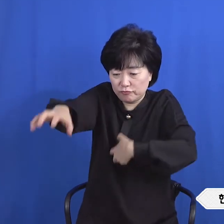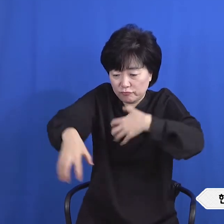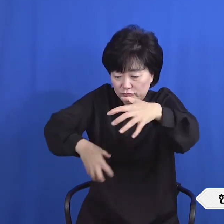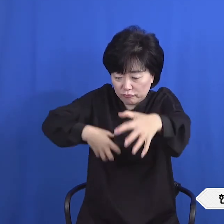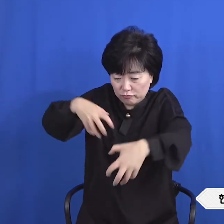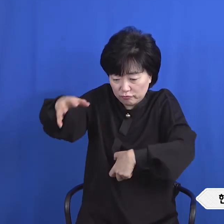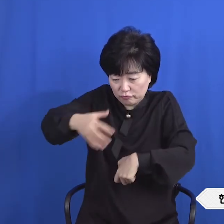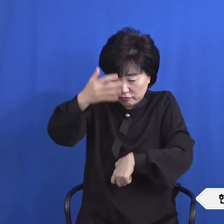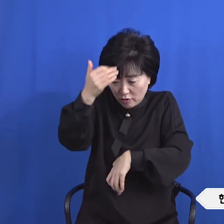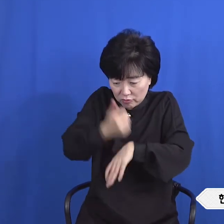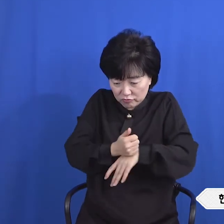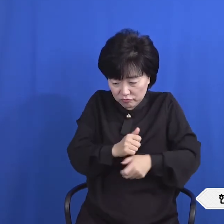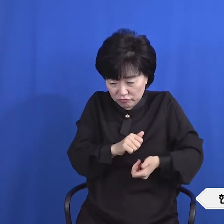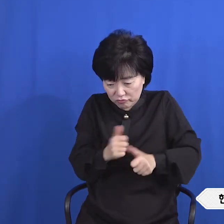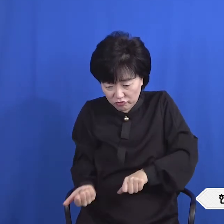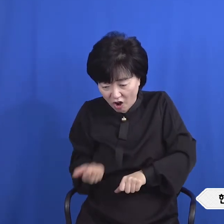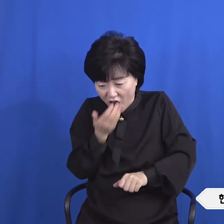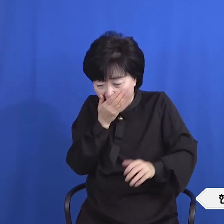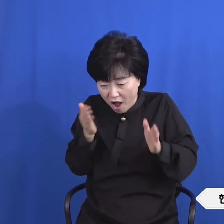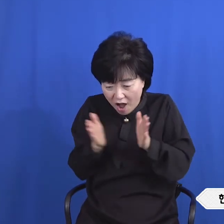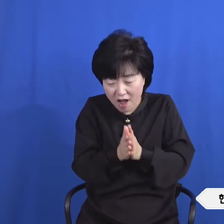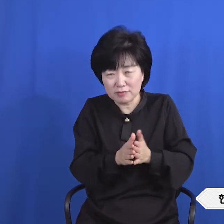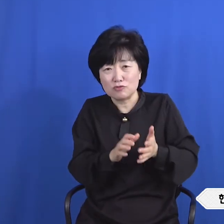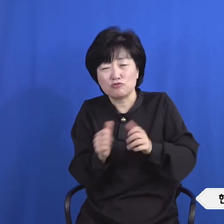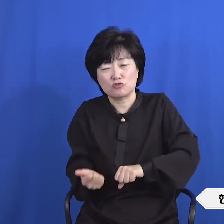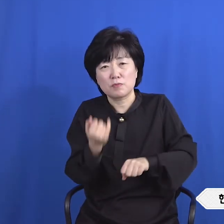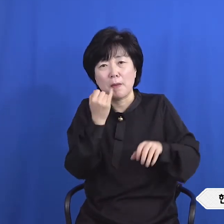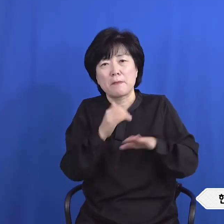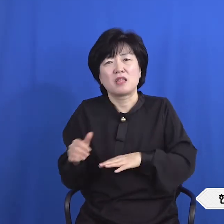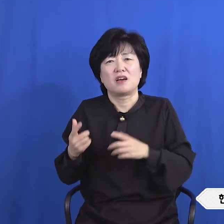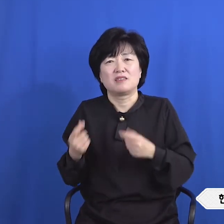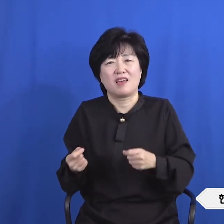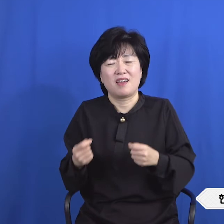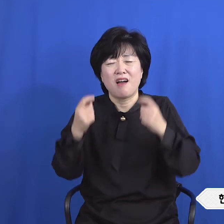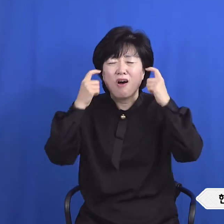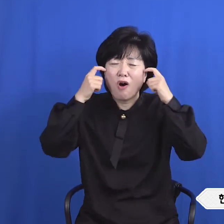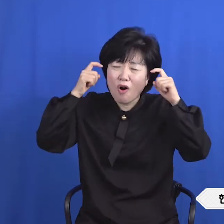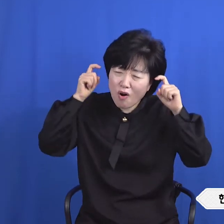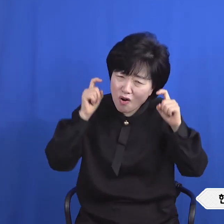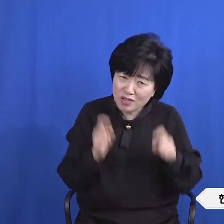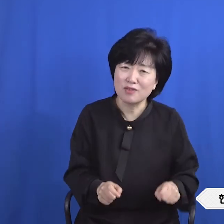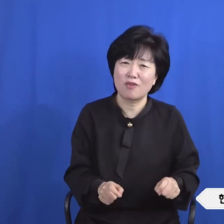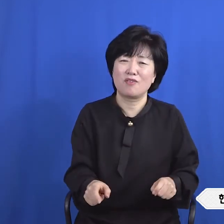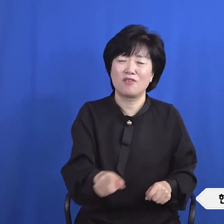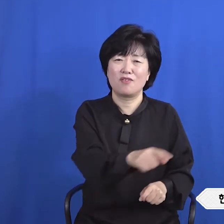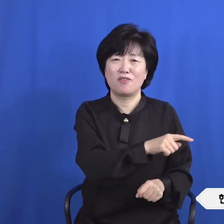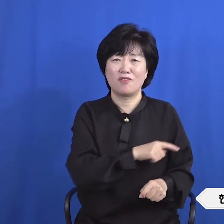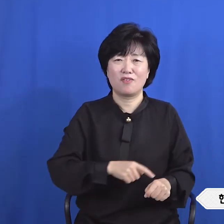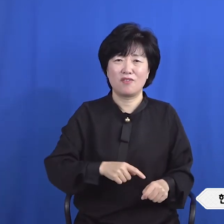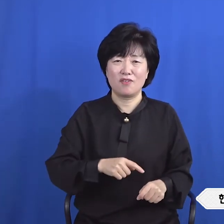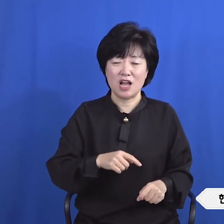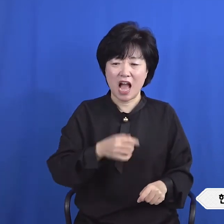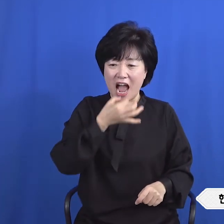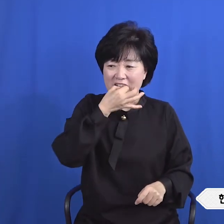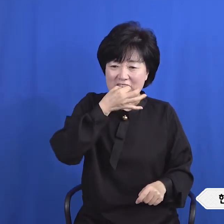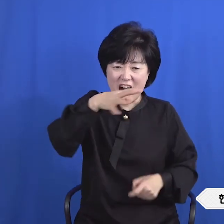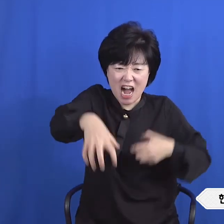사해바다처럼 되어버립니다. 그런데도 어리석게도 그렇게 해서 뭘 이렇게 쟁취하면 그게 행복인 줄